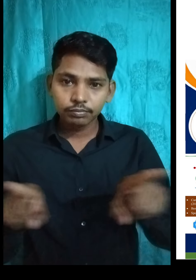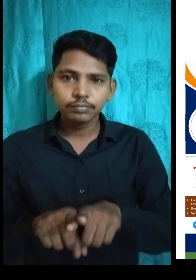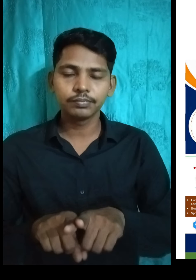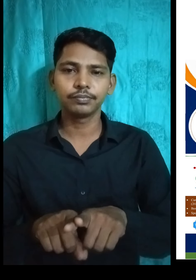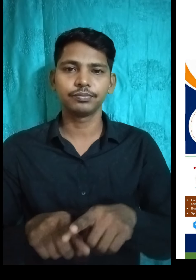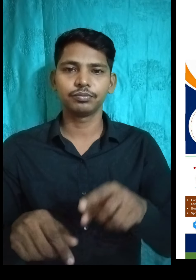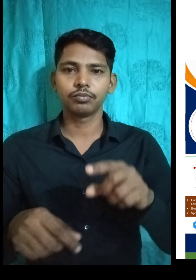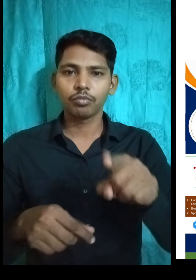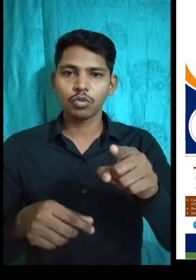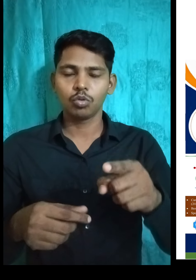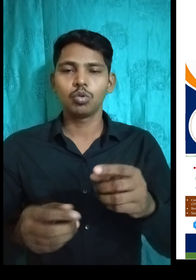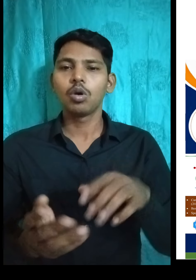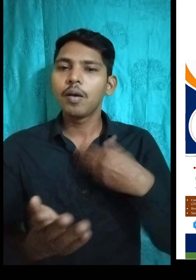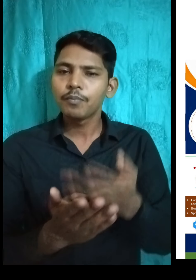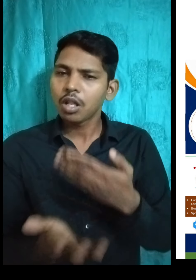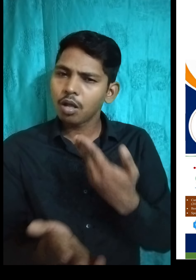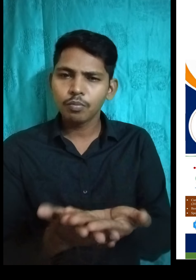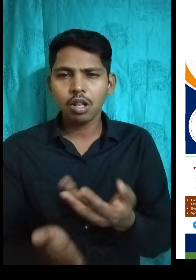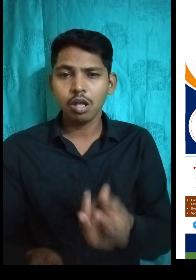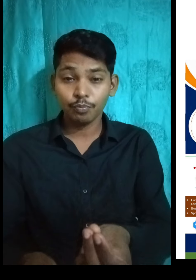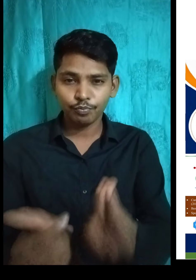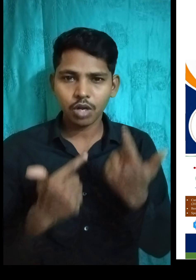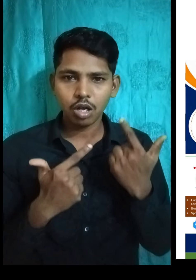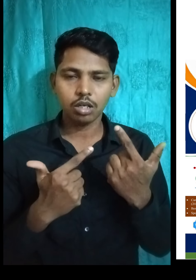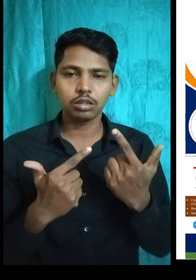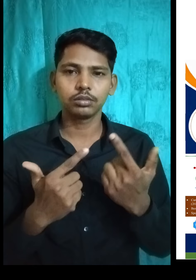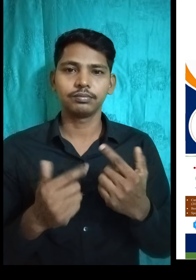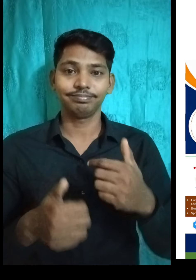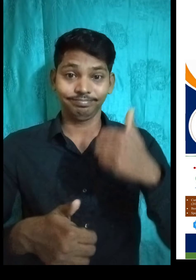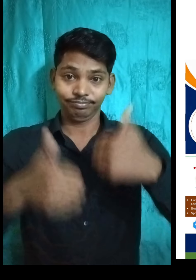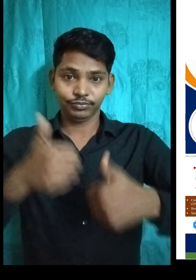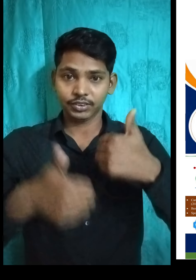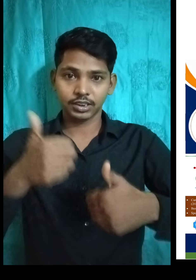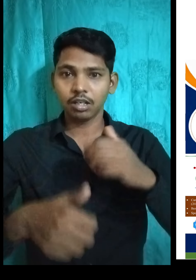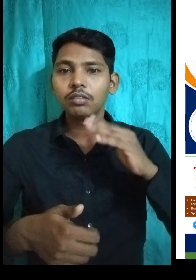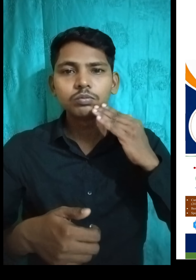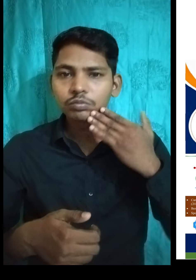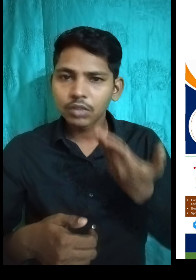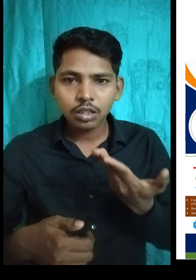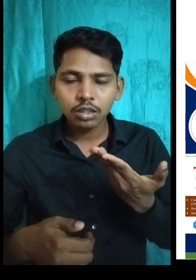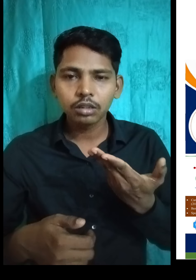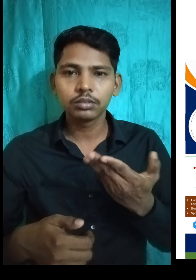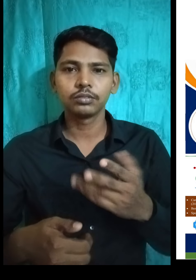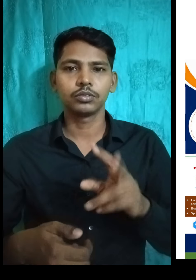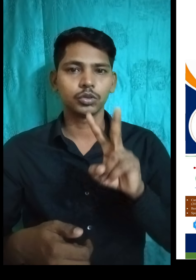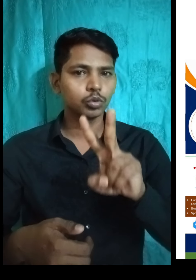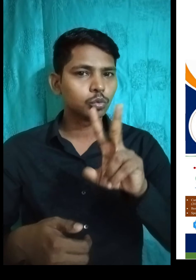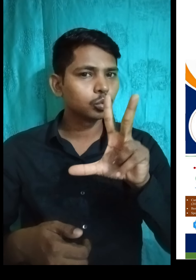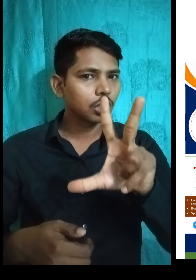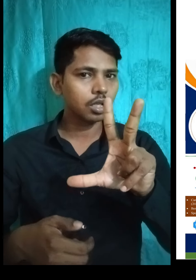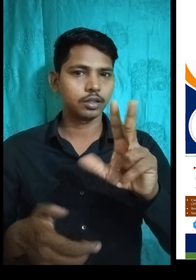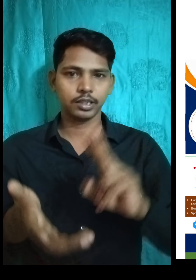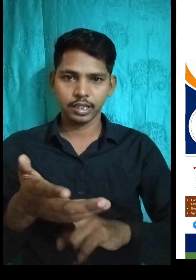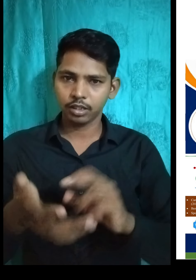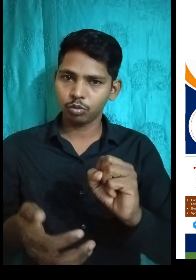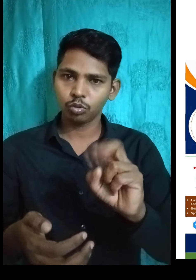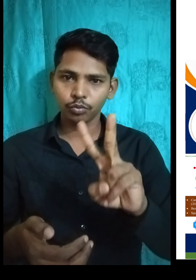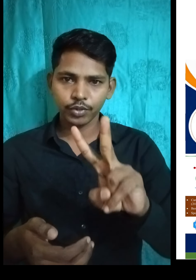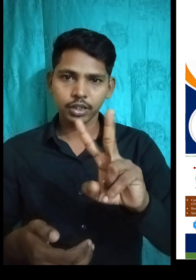आप सब तुरंत अप्लाई कर लेंगे और एंट्रेंस एग्ज़ाम की जो तिथि है वो है 28